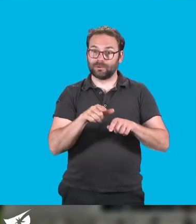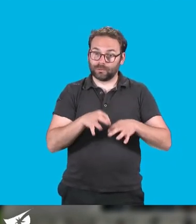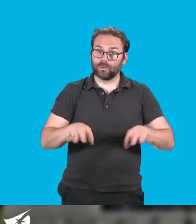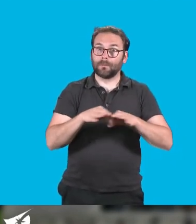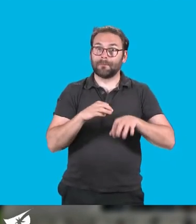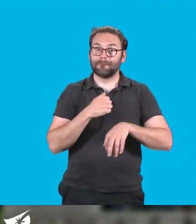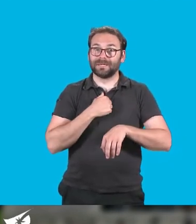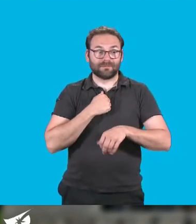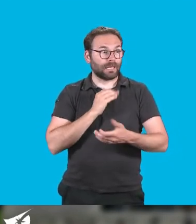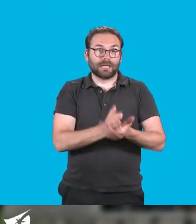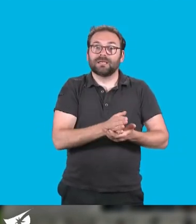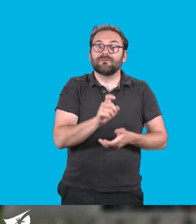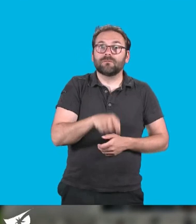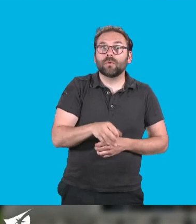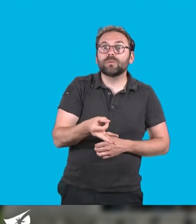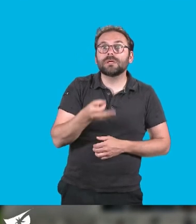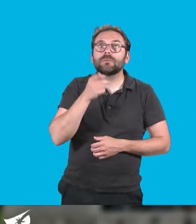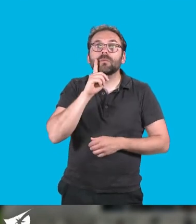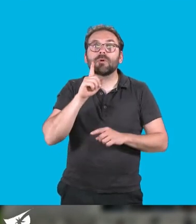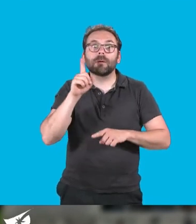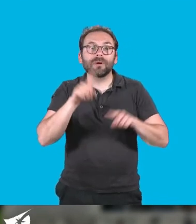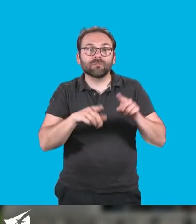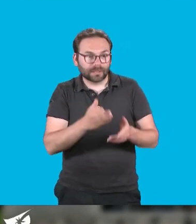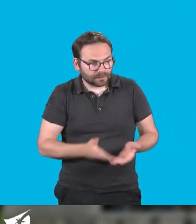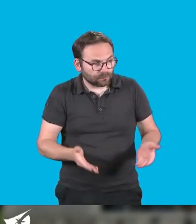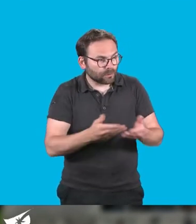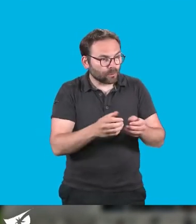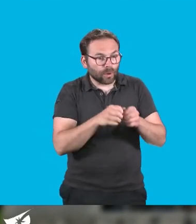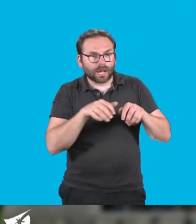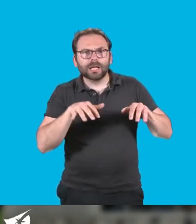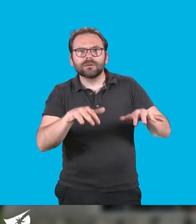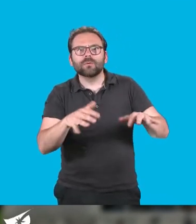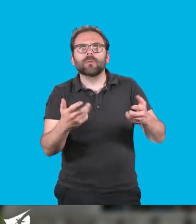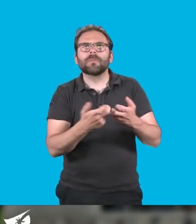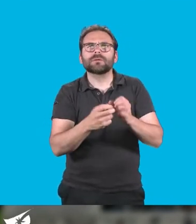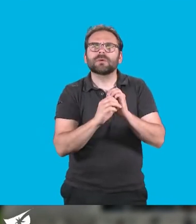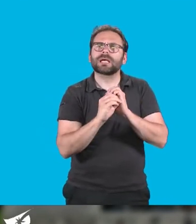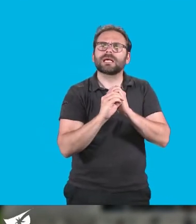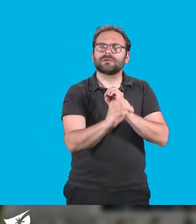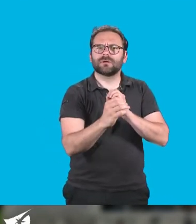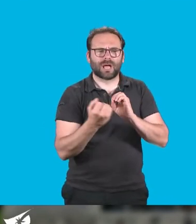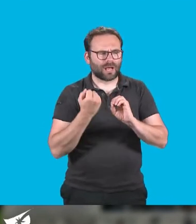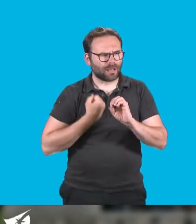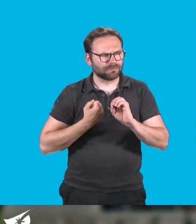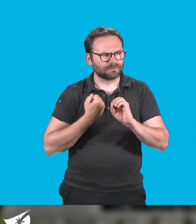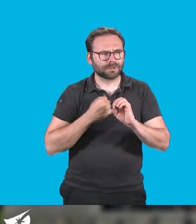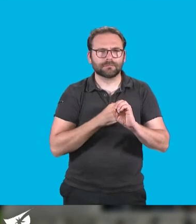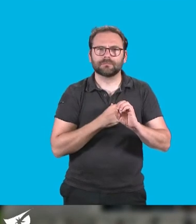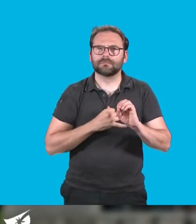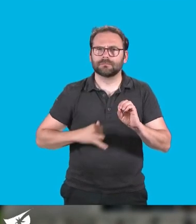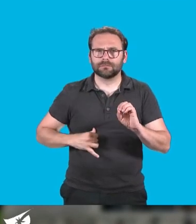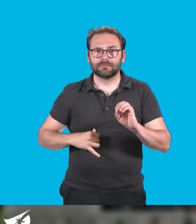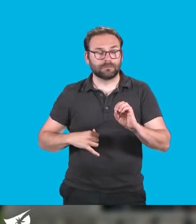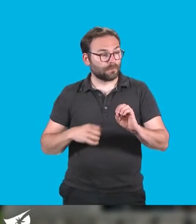privé, parce qu'il s'agit parfois de situations et de réseaux, notamment de canalisations en très mauvais état, qui représentent des